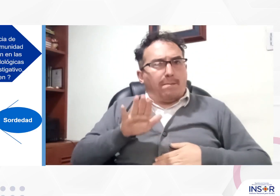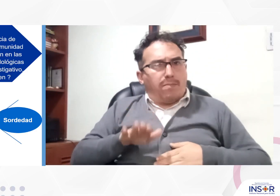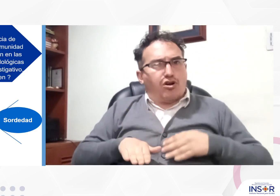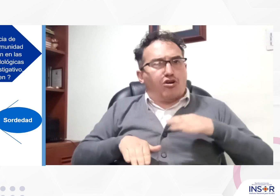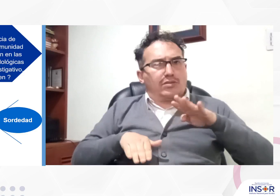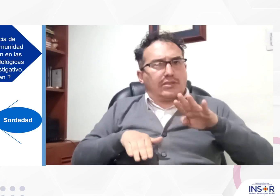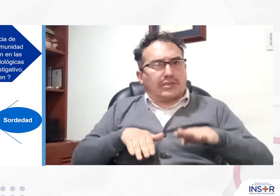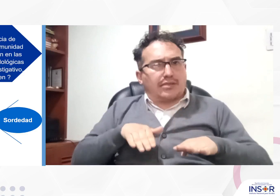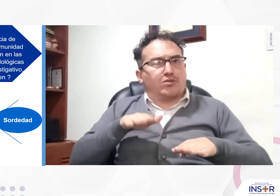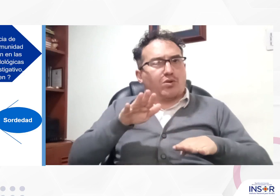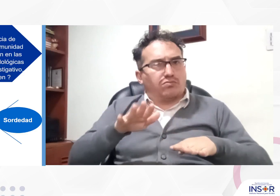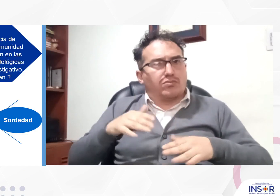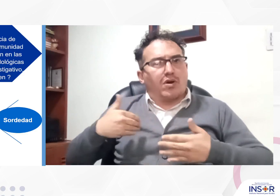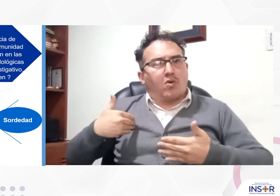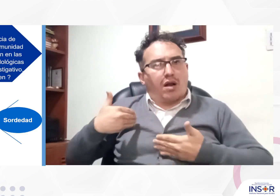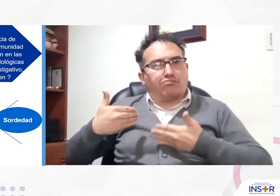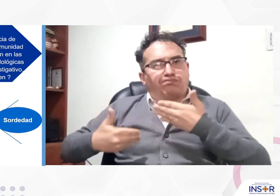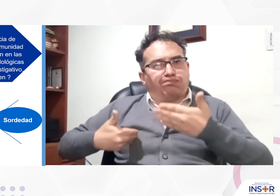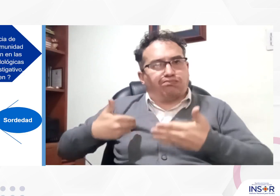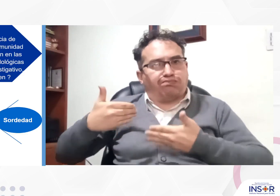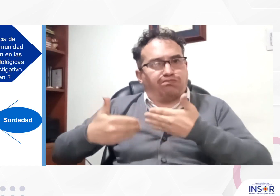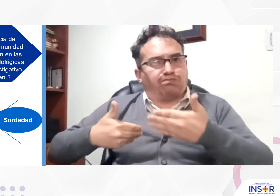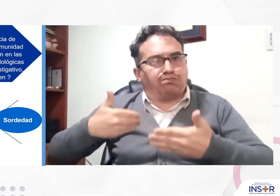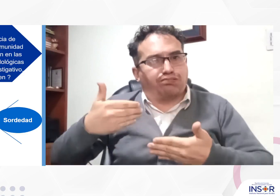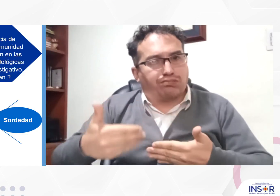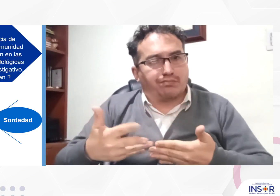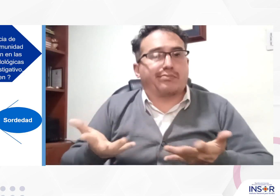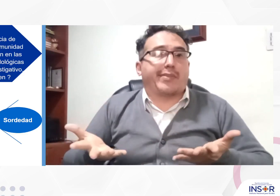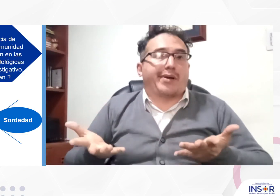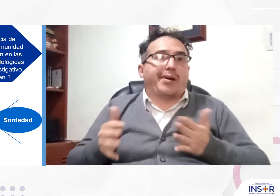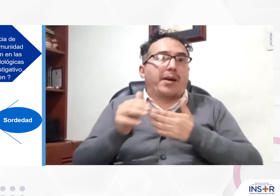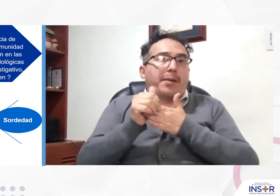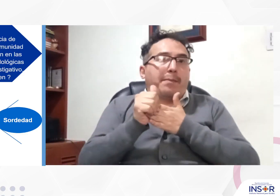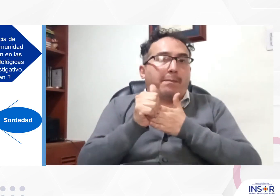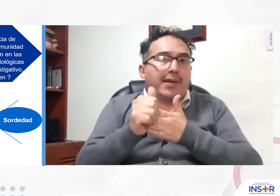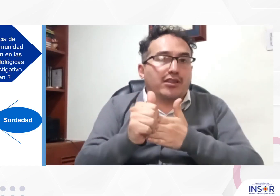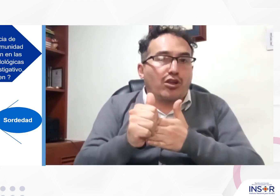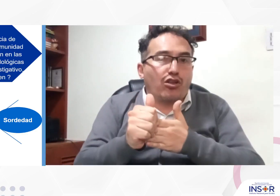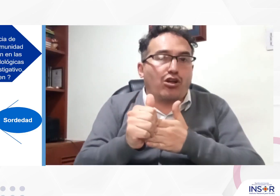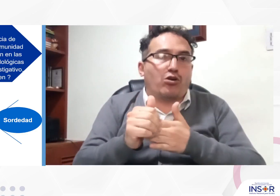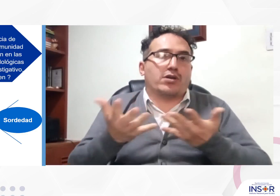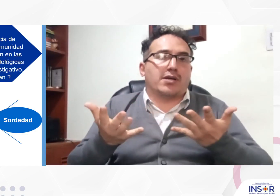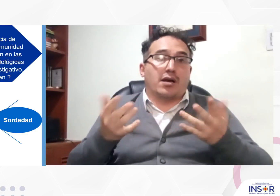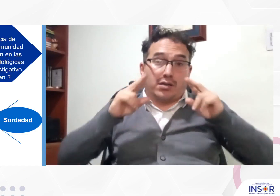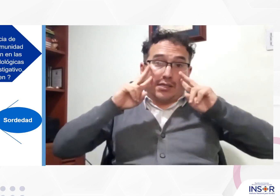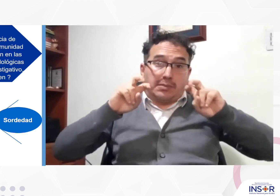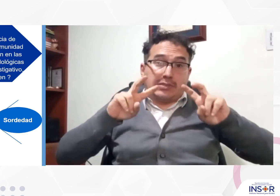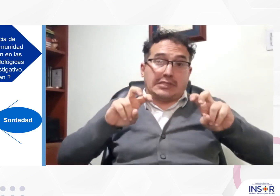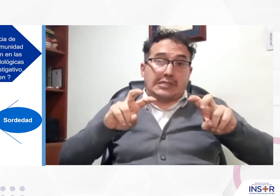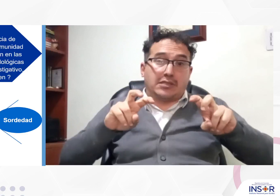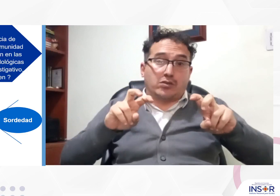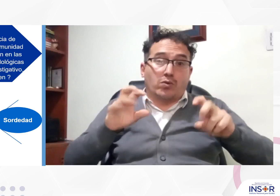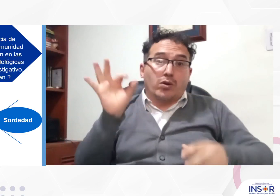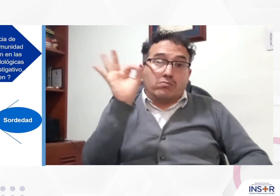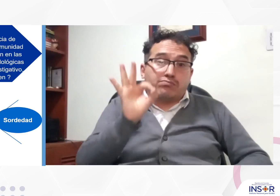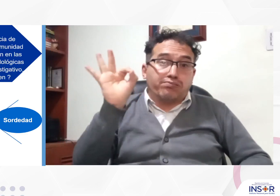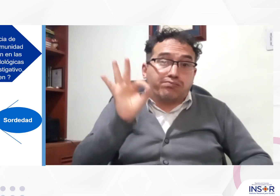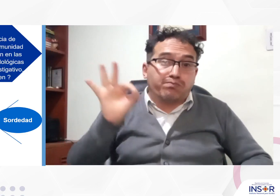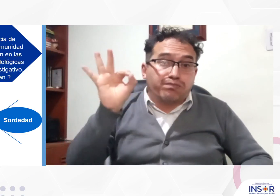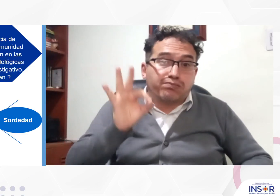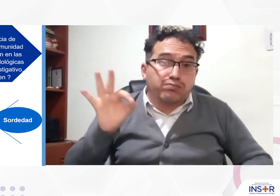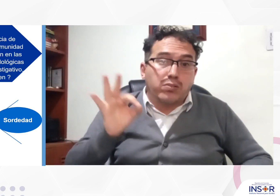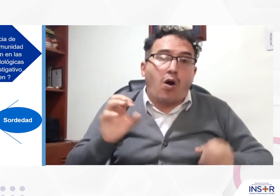los cuales se va a trazar ese paso a paso. Y en ese paso a paso dentro del proceso fijar una metodología de